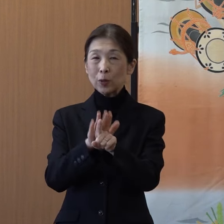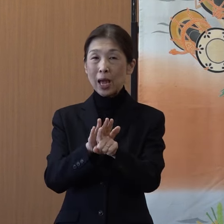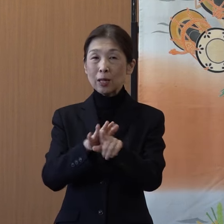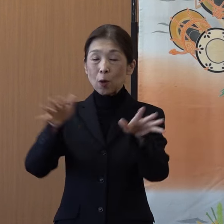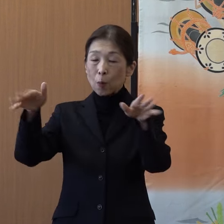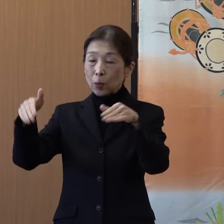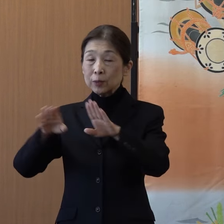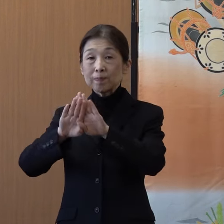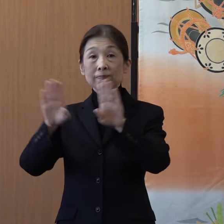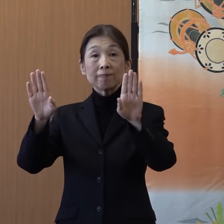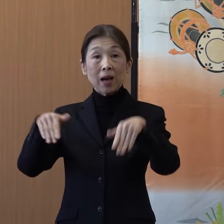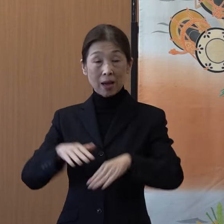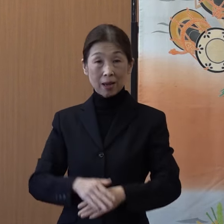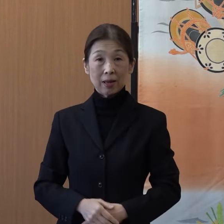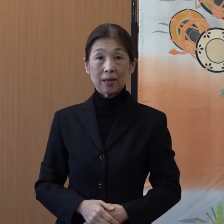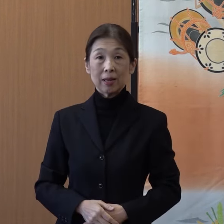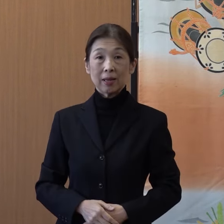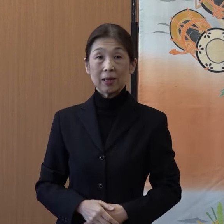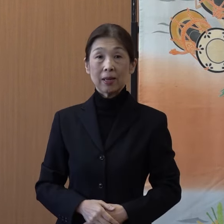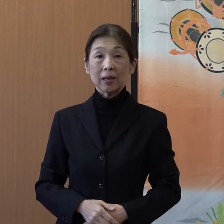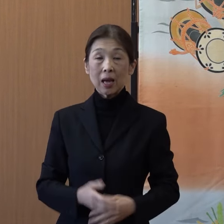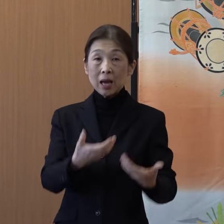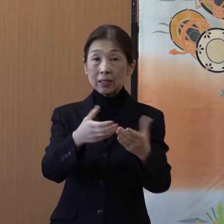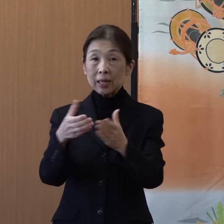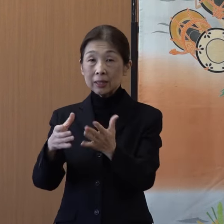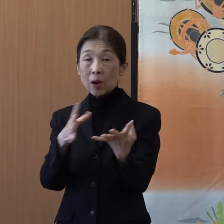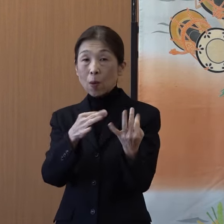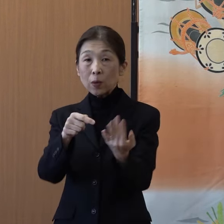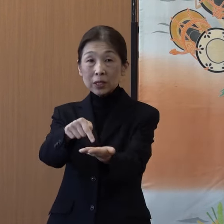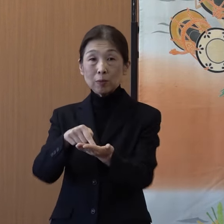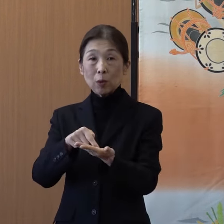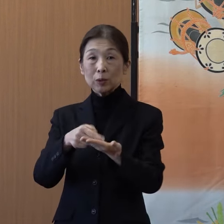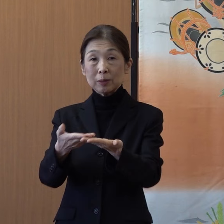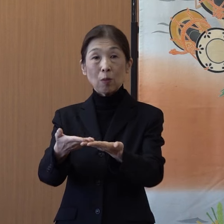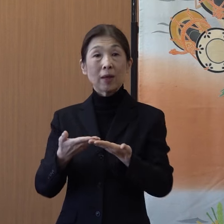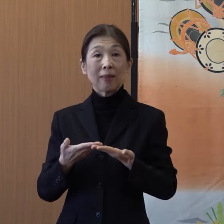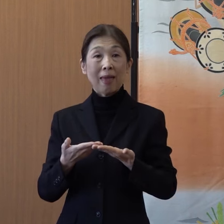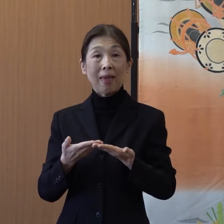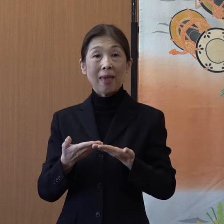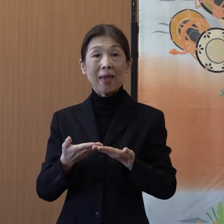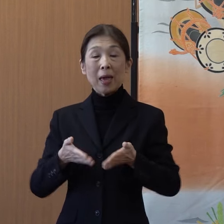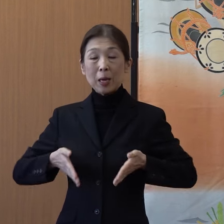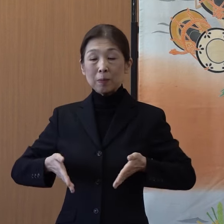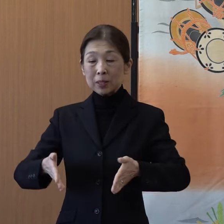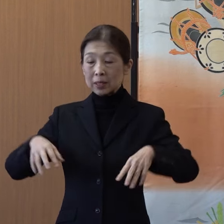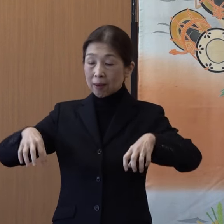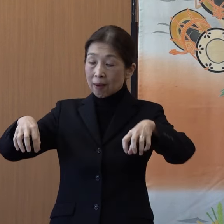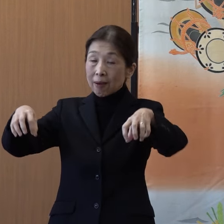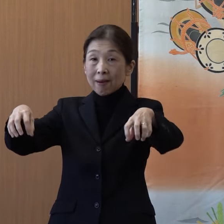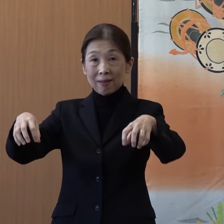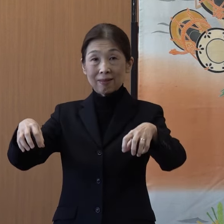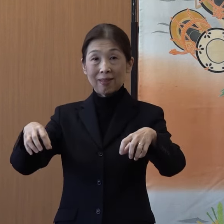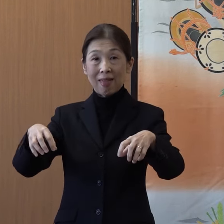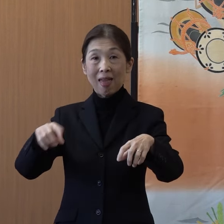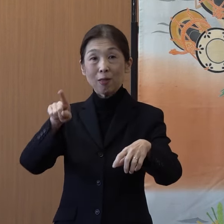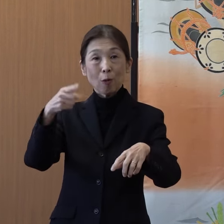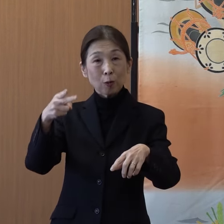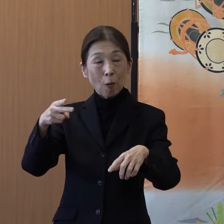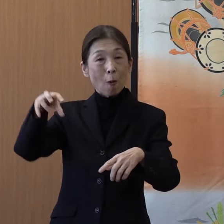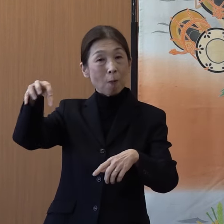ております。こちらも多くの団体にお申し込みいただき、沿道からの応援により能登被災地をはじ